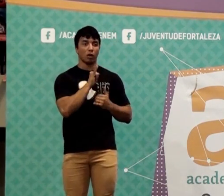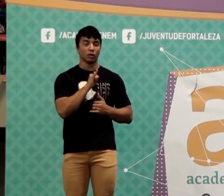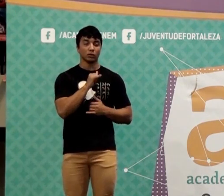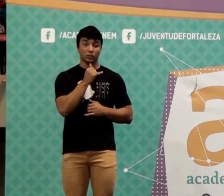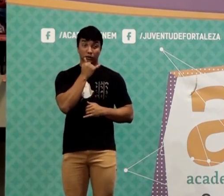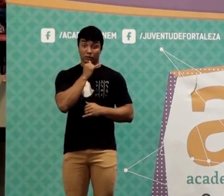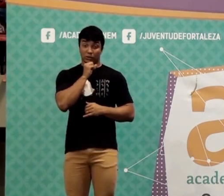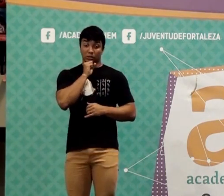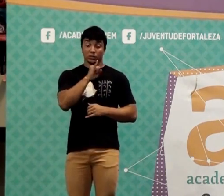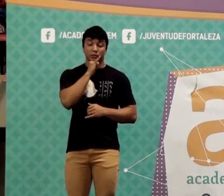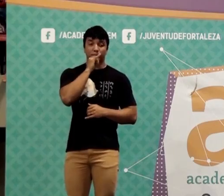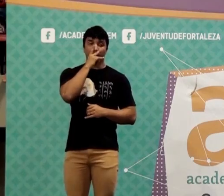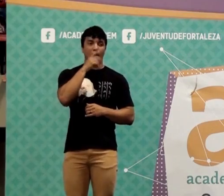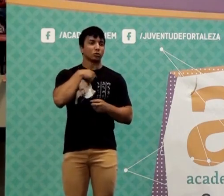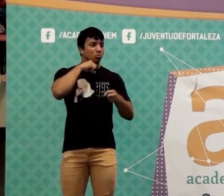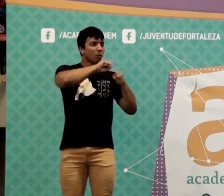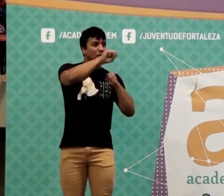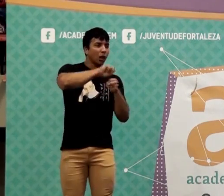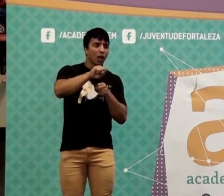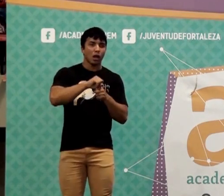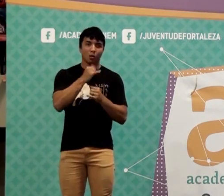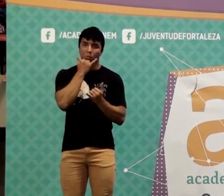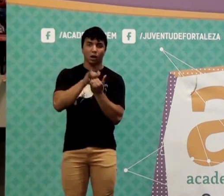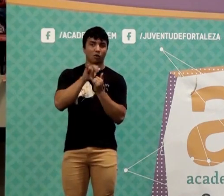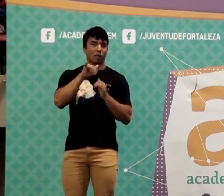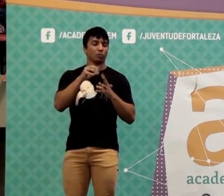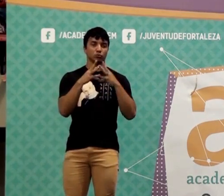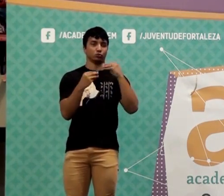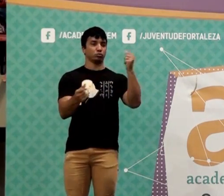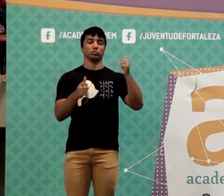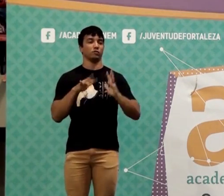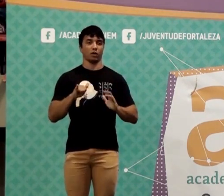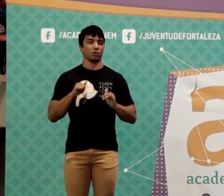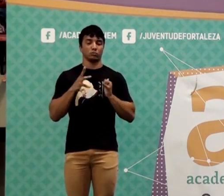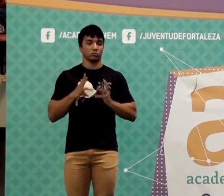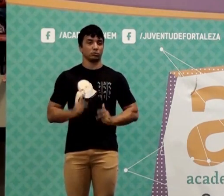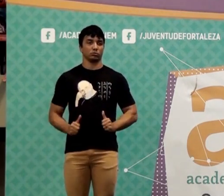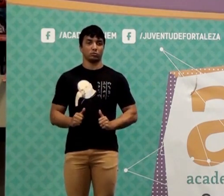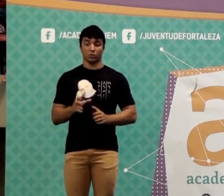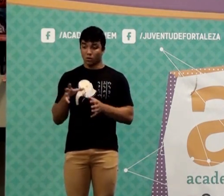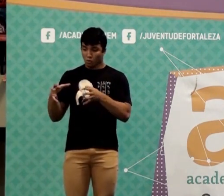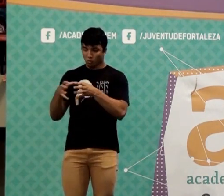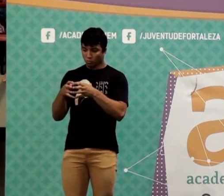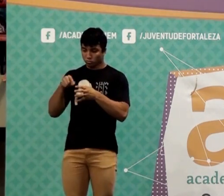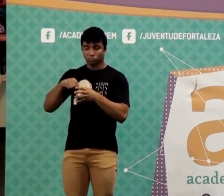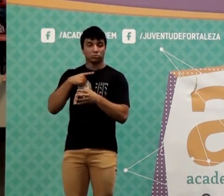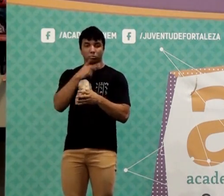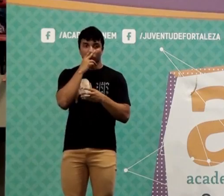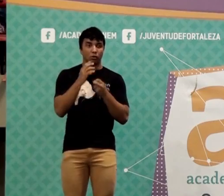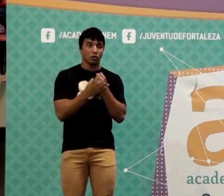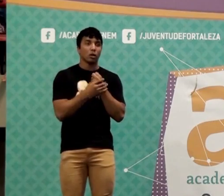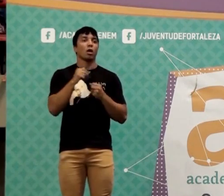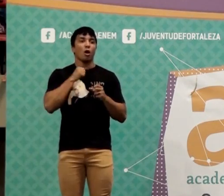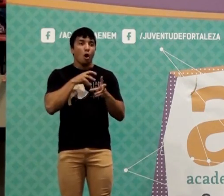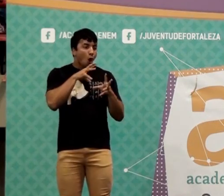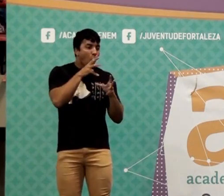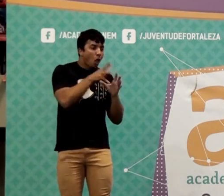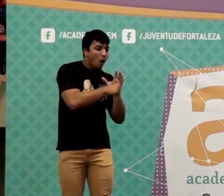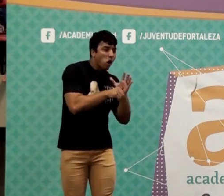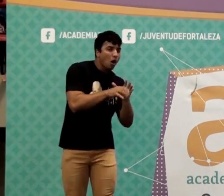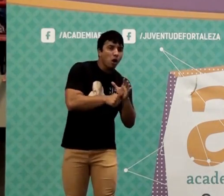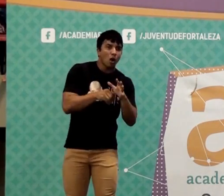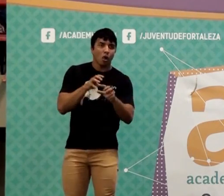cruzada é chamada da Cruzada dos Mendigos. E foi muita gente criminosa nessa cruzada. Porque entenda,